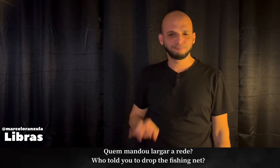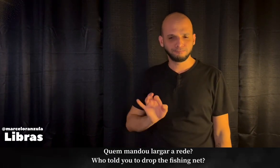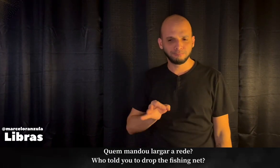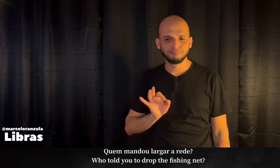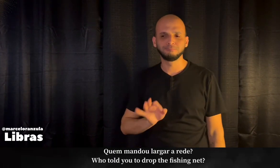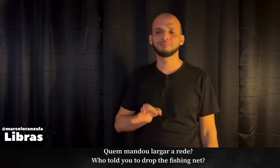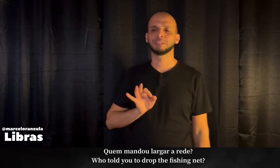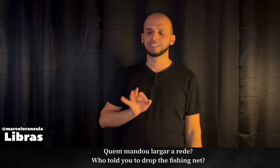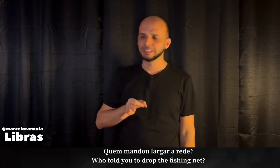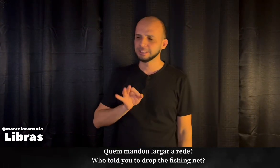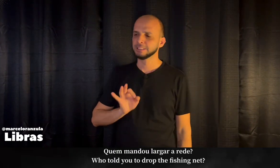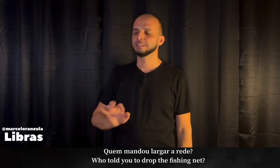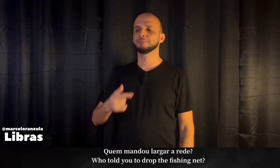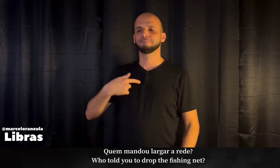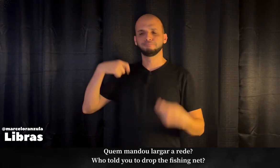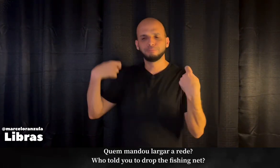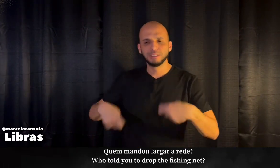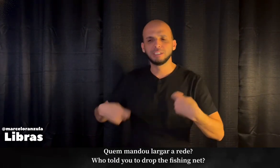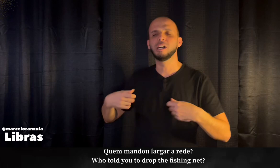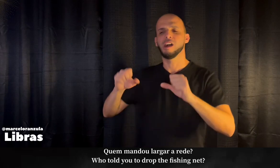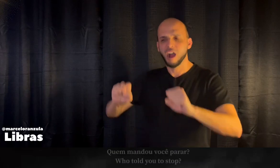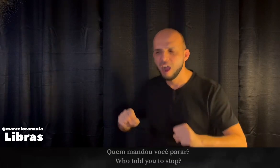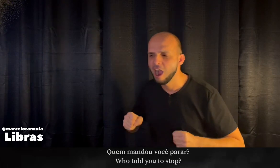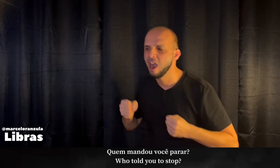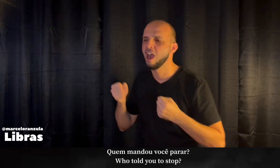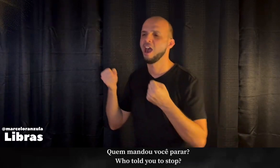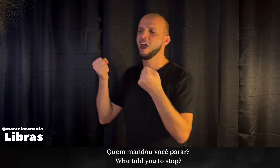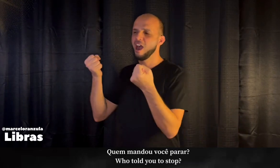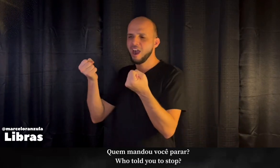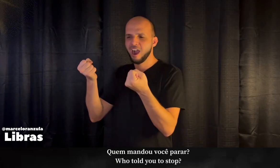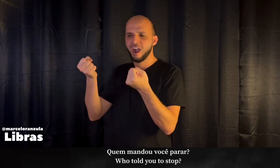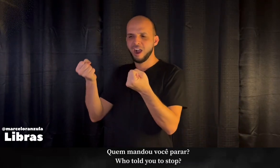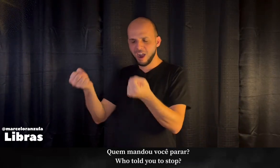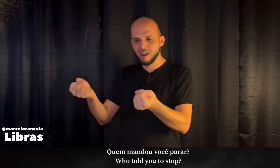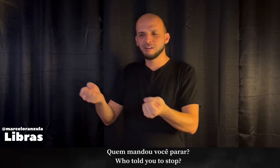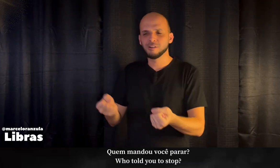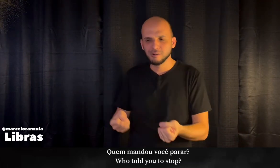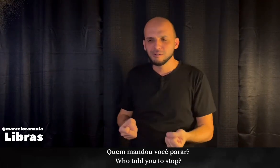mandou largar a rede? Quem mandou você parar?